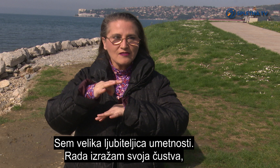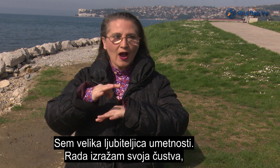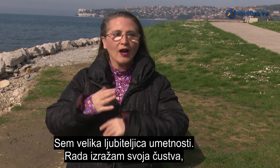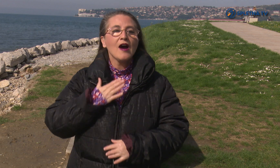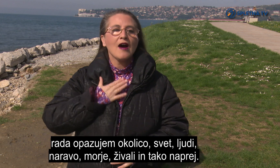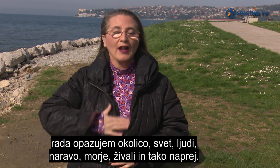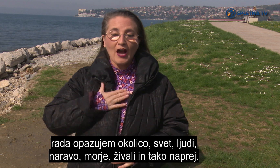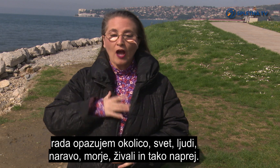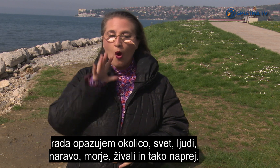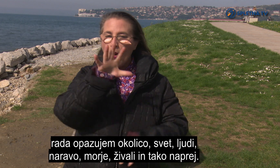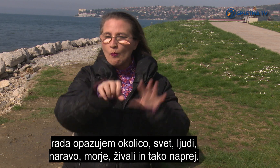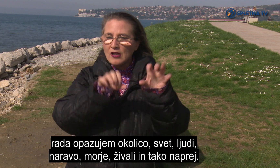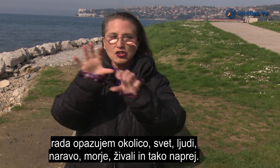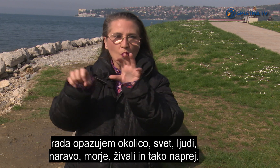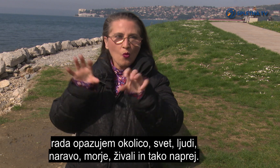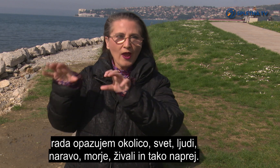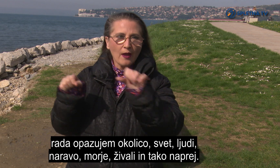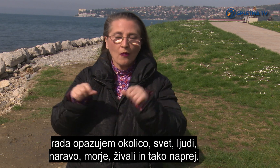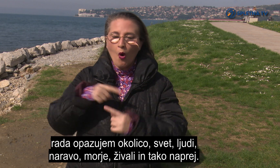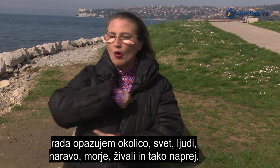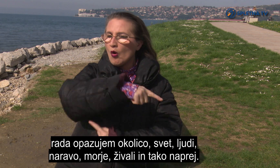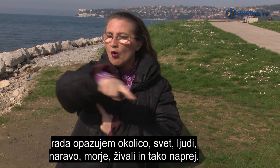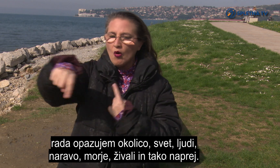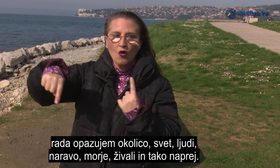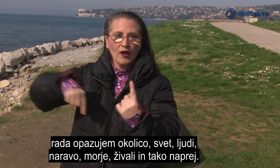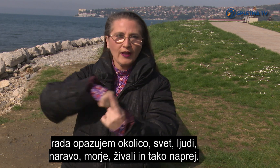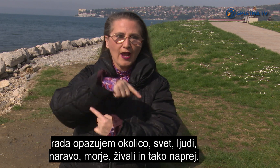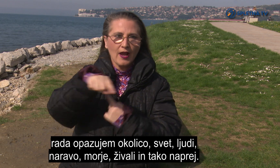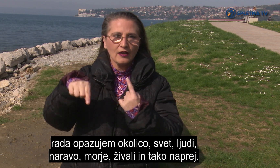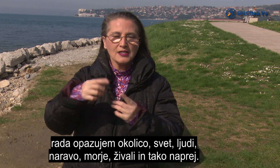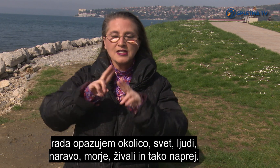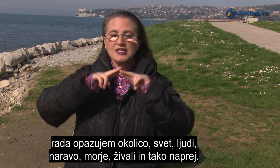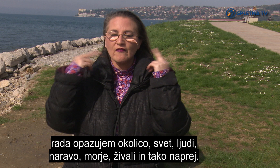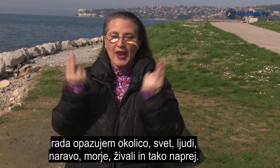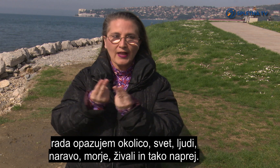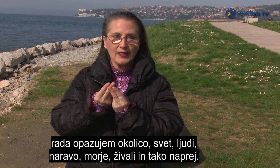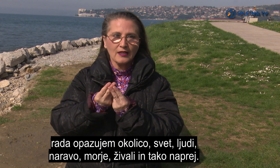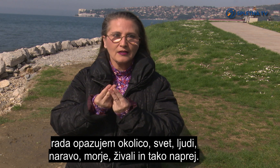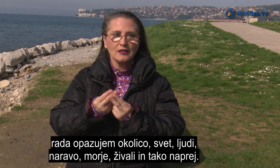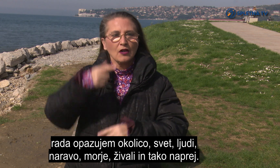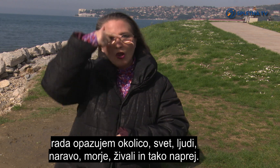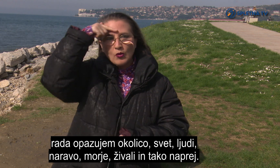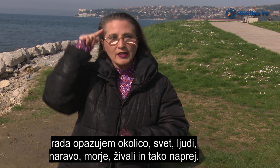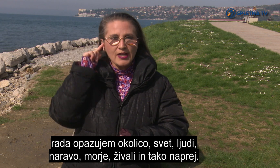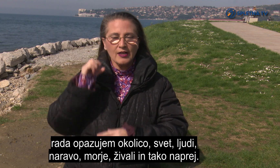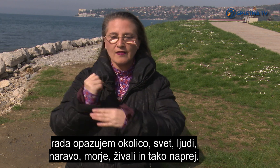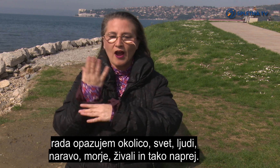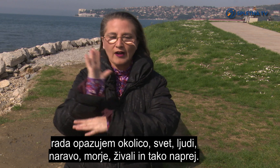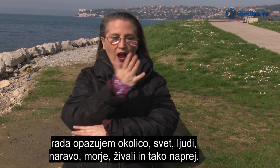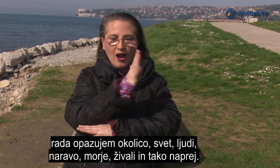čustva, rada opazujem okolje, svet, ljudi,